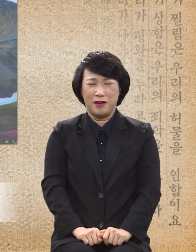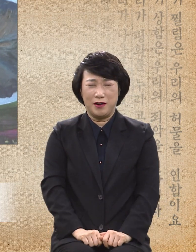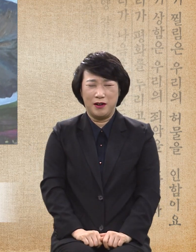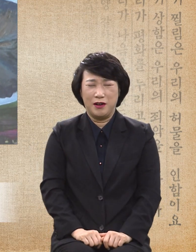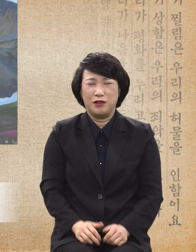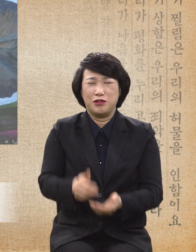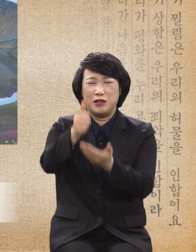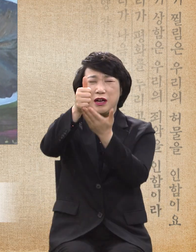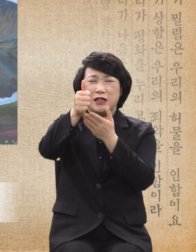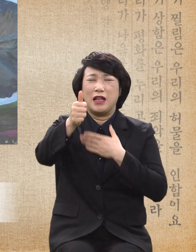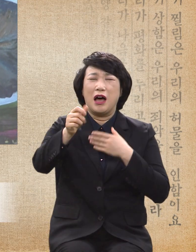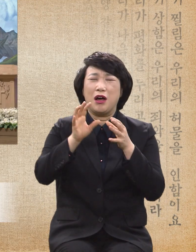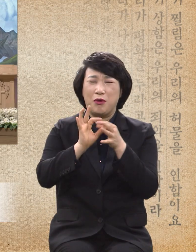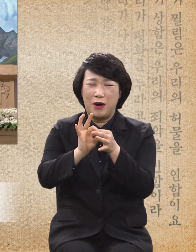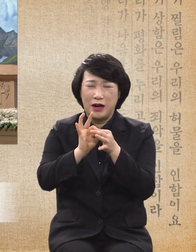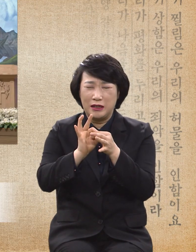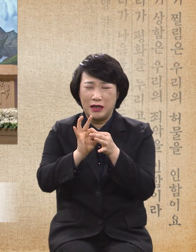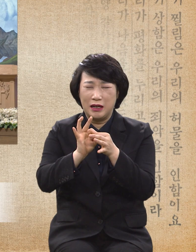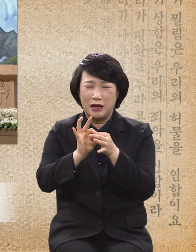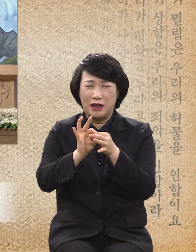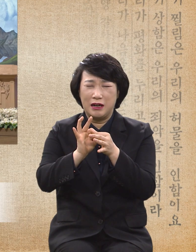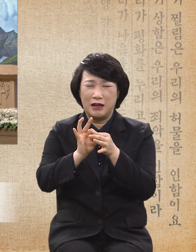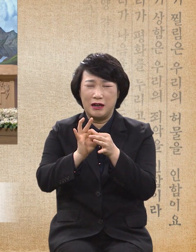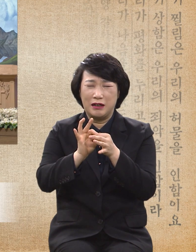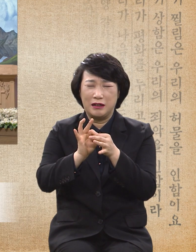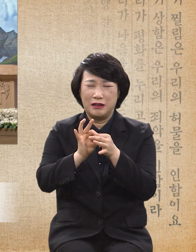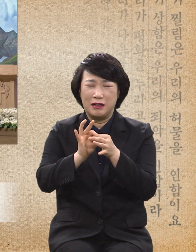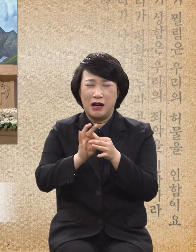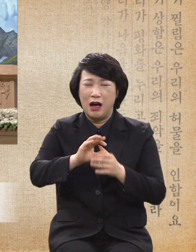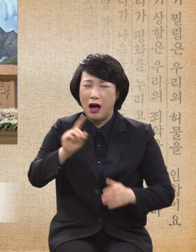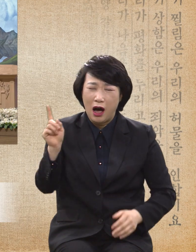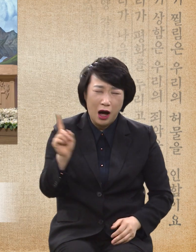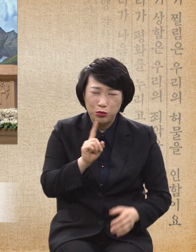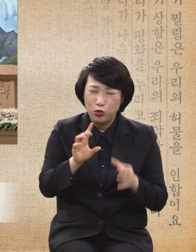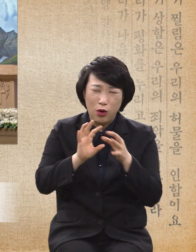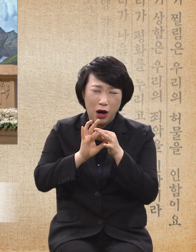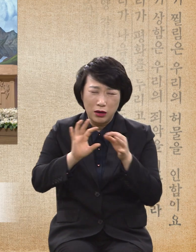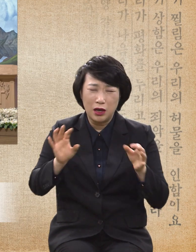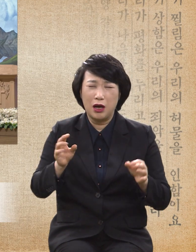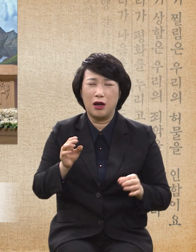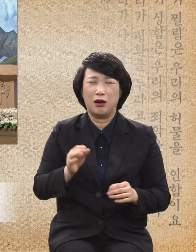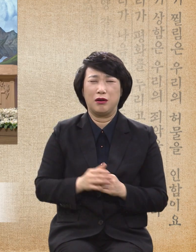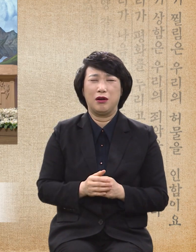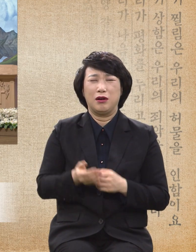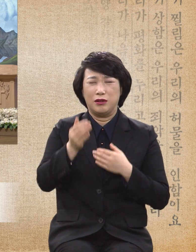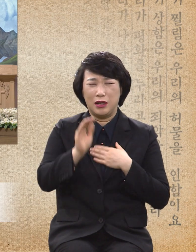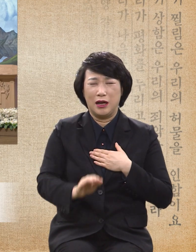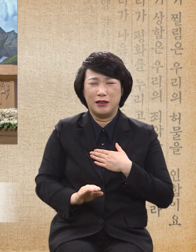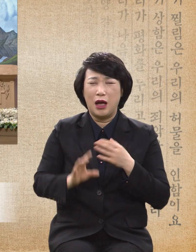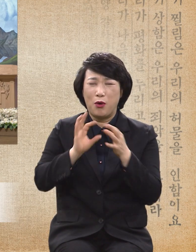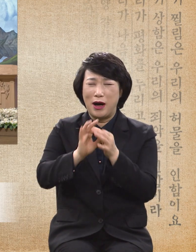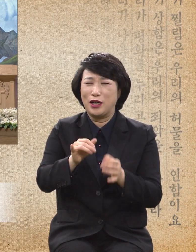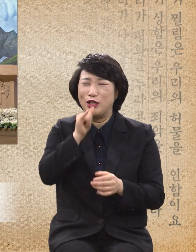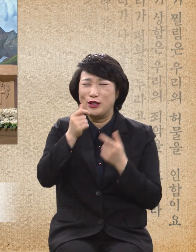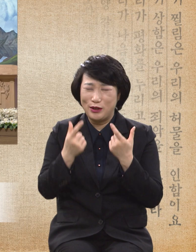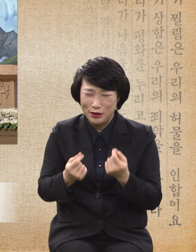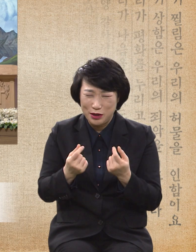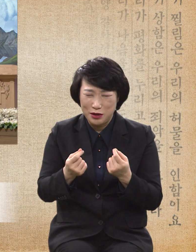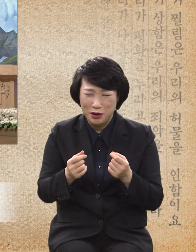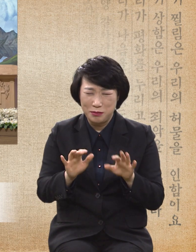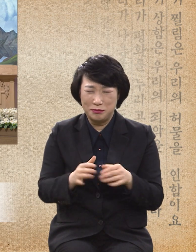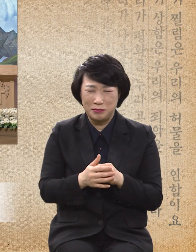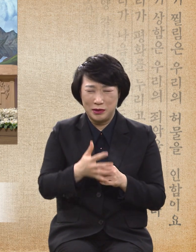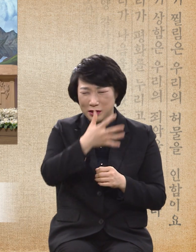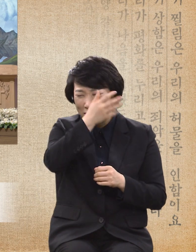주님과 나와의 관계가 아무 관계도 아닌데도 내가 관계 있는 것처럼